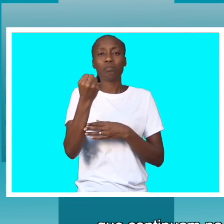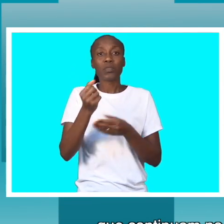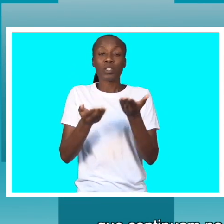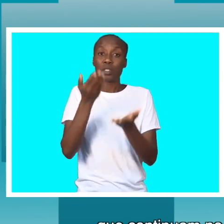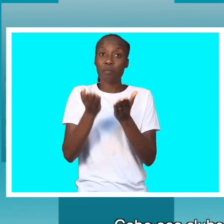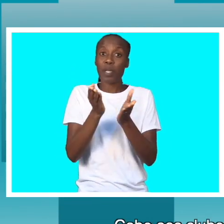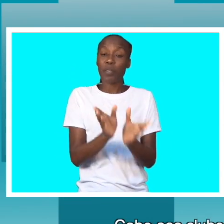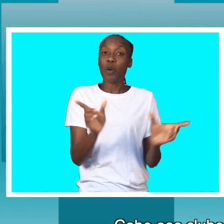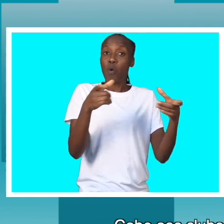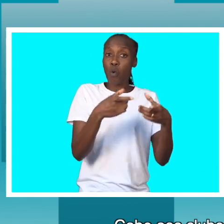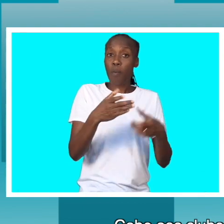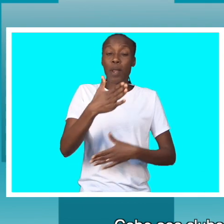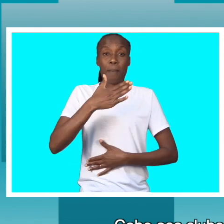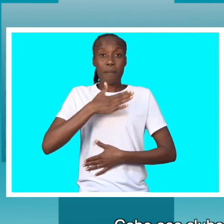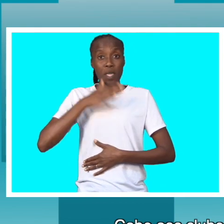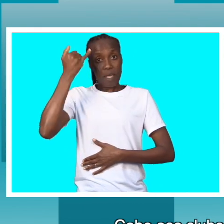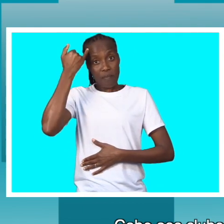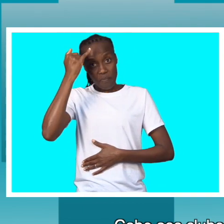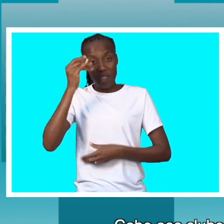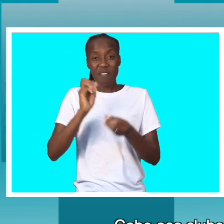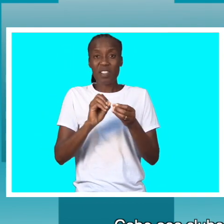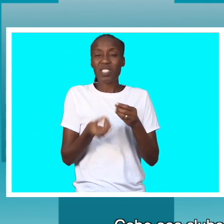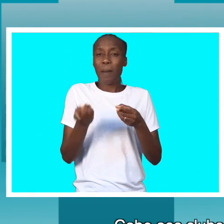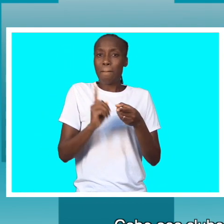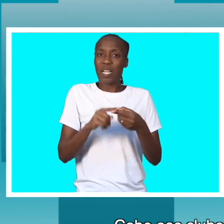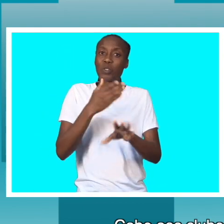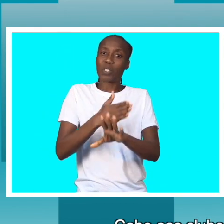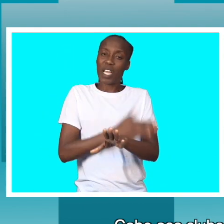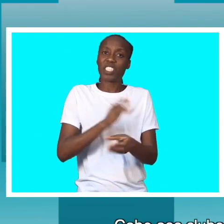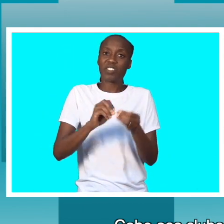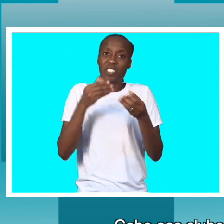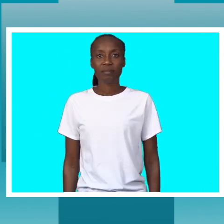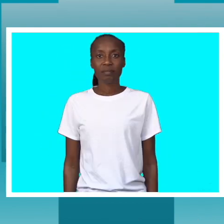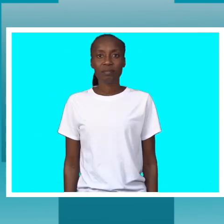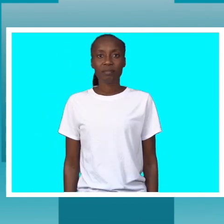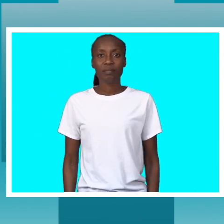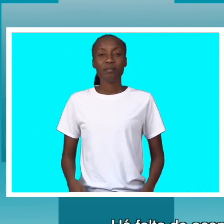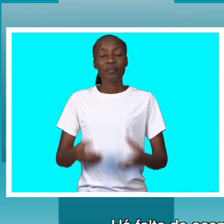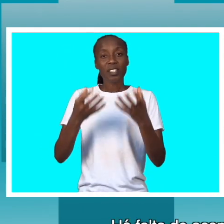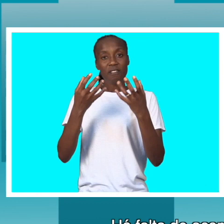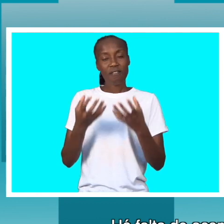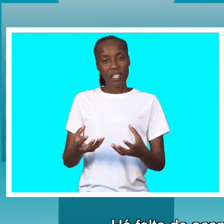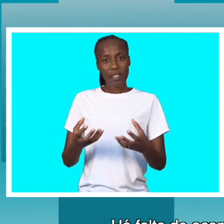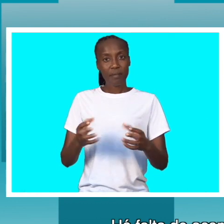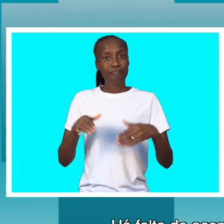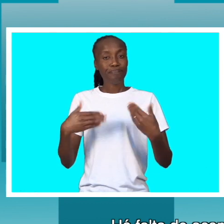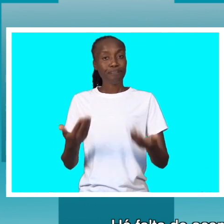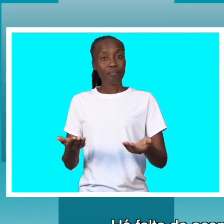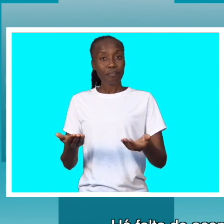possível isso. Cabe aos clubes, na minha opinião, fazer um pouco mais do que eles têm feito até agora. Há falta de